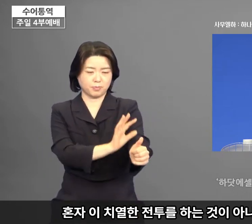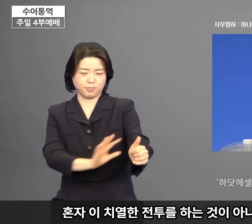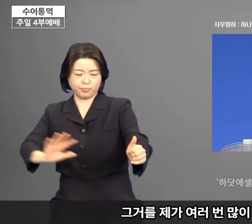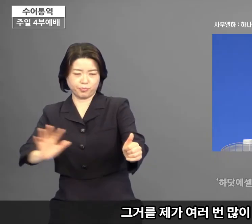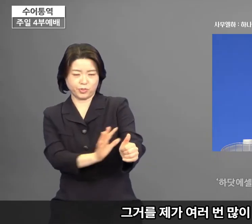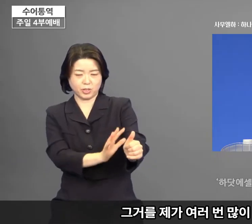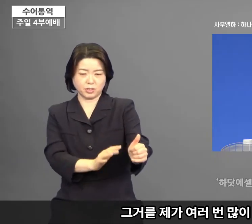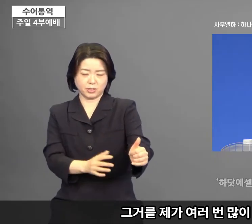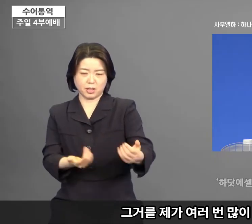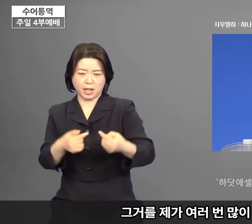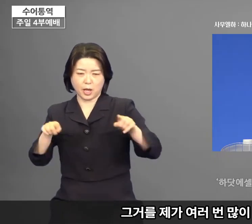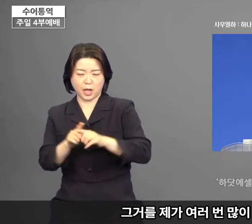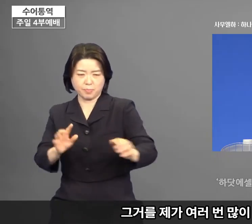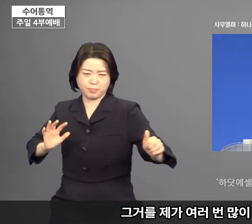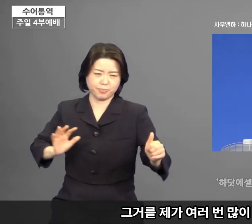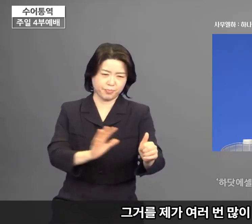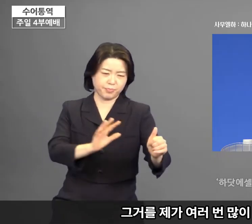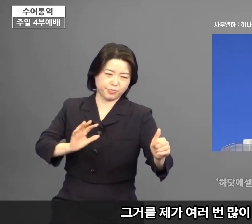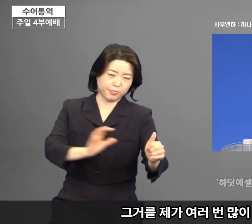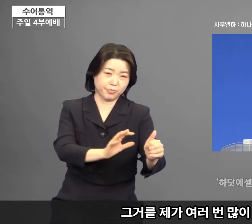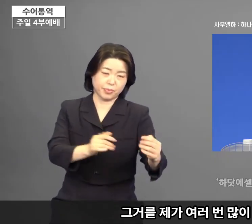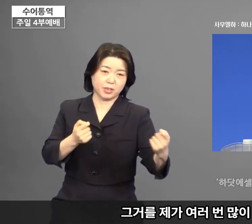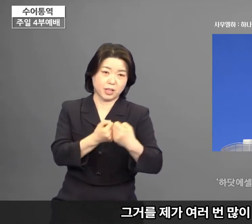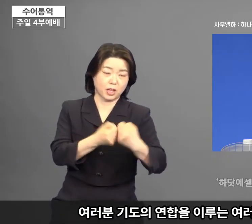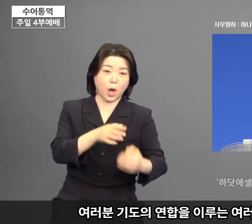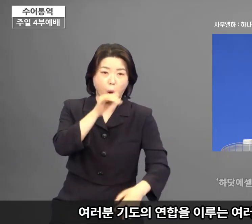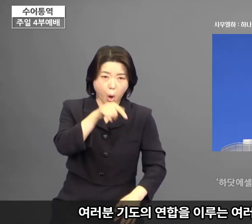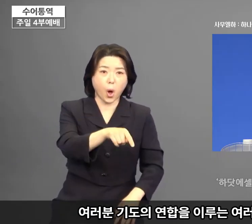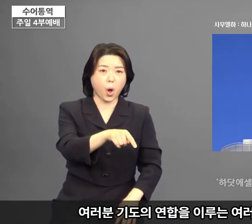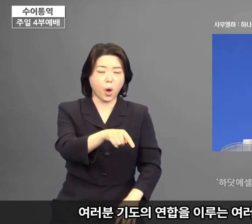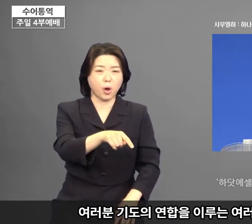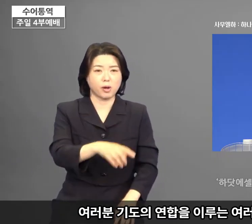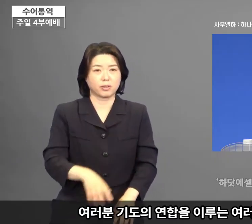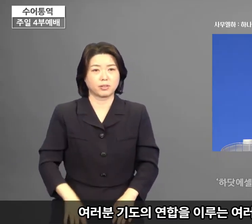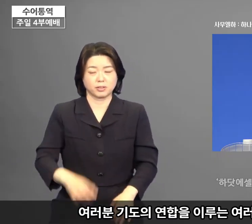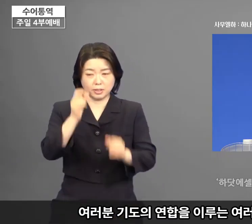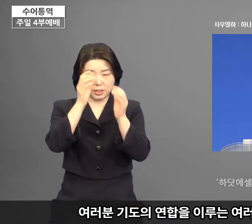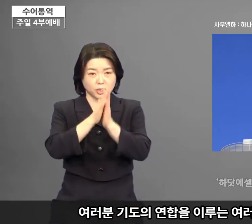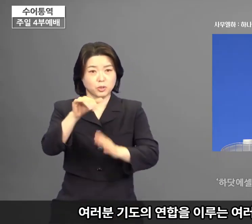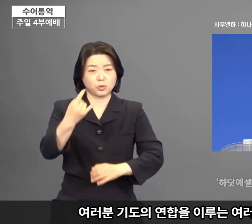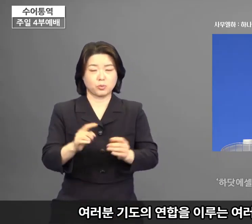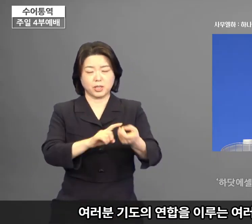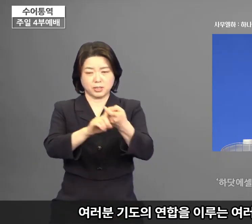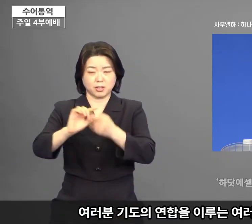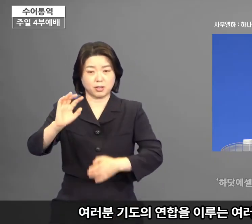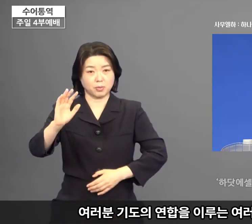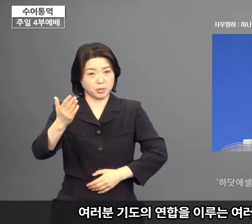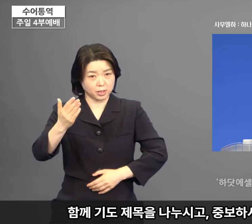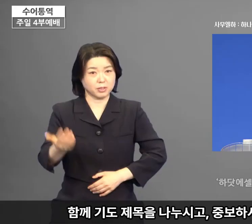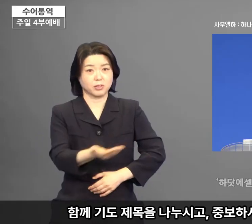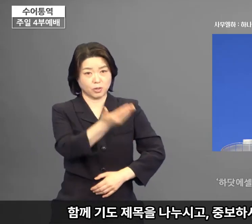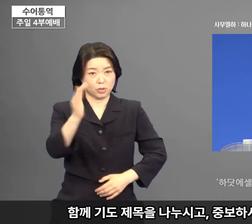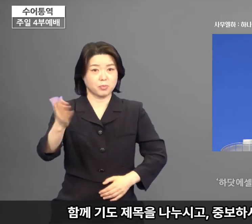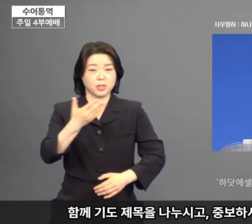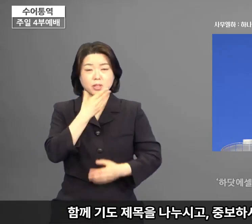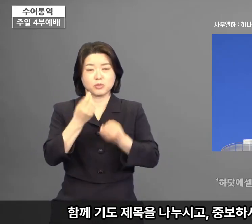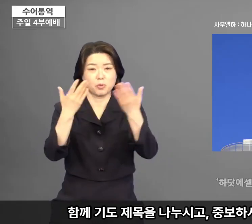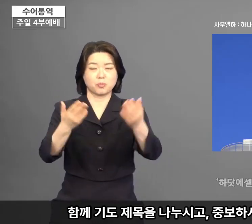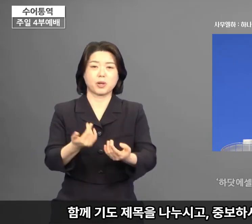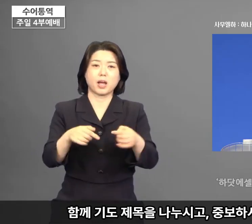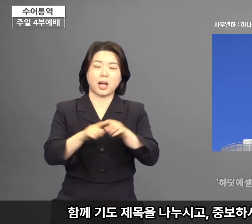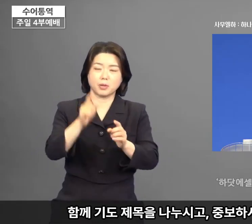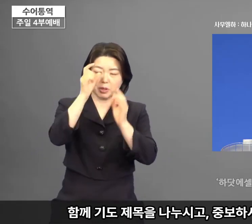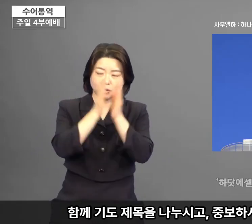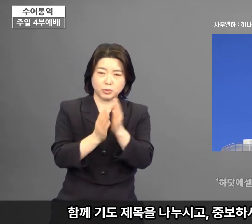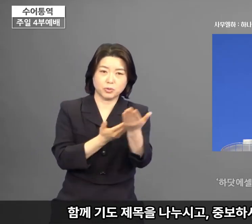있구나. 그거를 제가 여러 번 많이 보았습니다. 여러분, 기도의 연합을 이룬 여러분 되시 축복합니다. 함께 기도 제목을